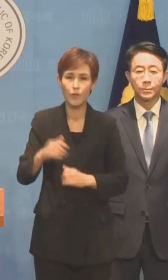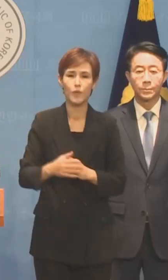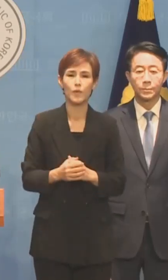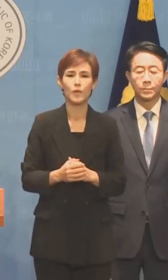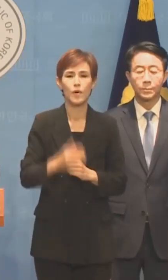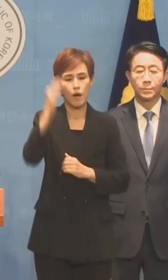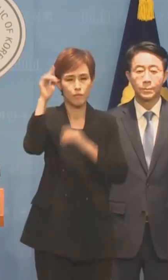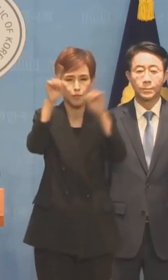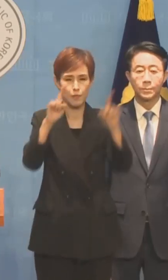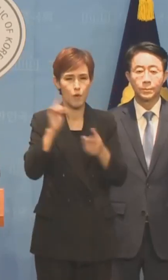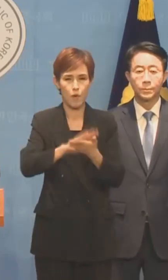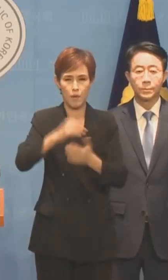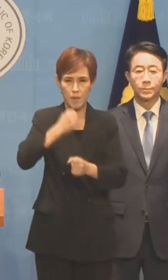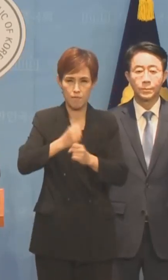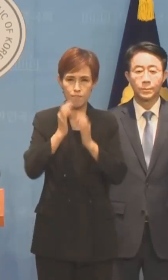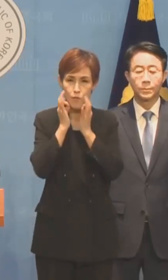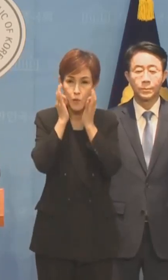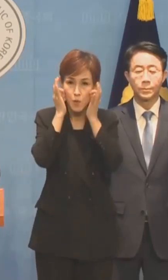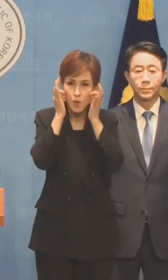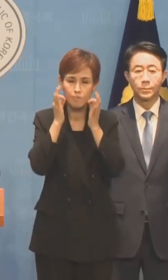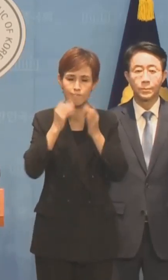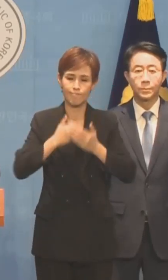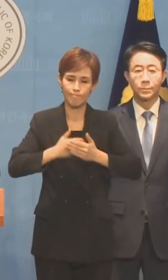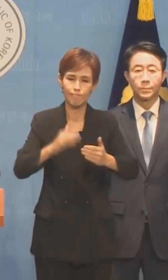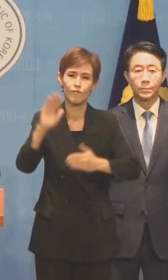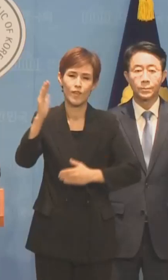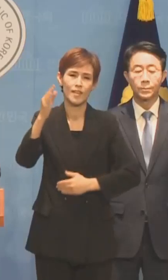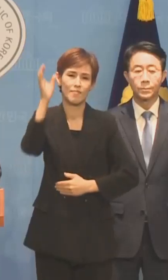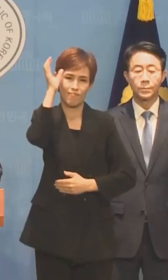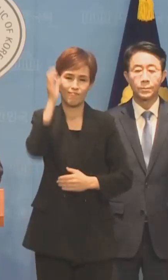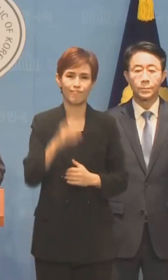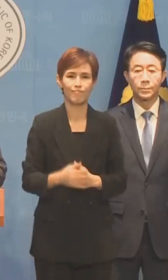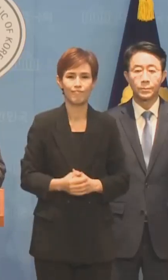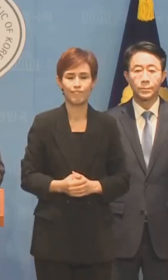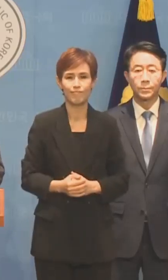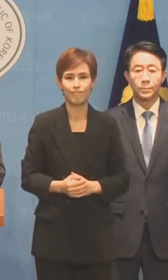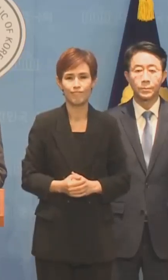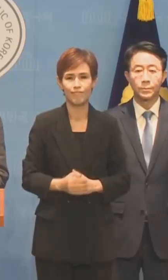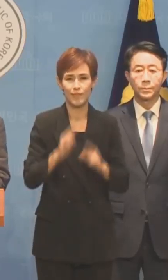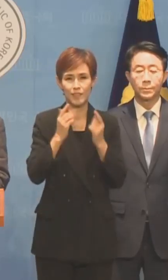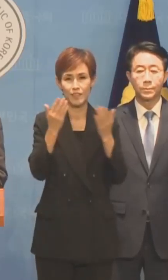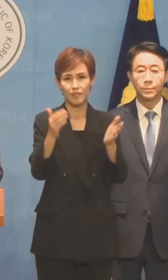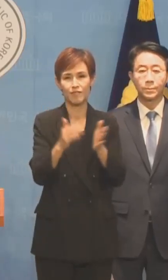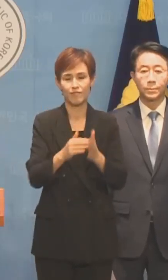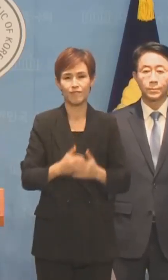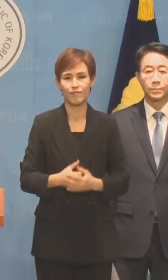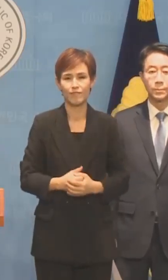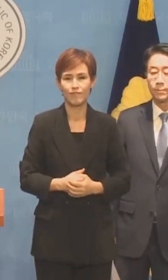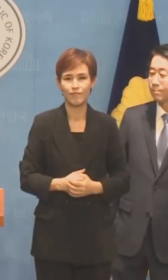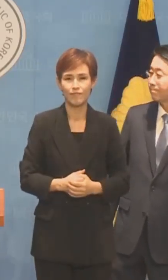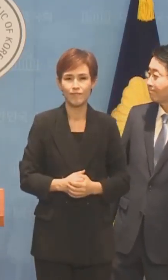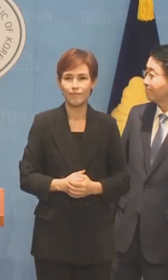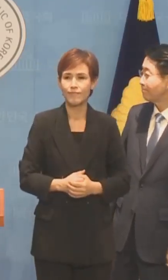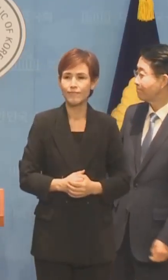구축 노력이 다시금 진전되기를 희망한다. 이상입니다.